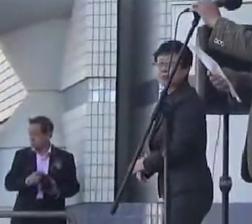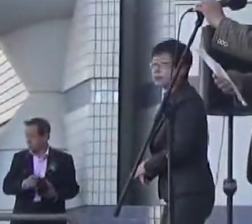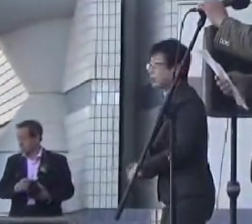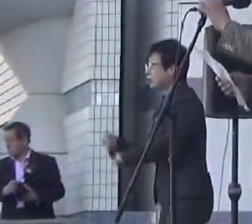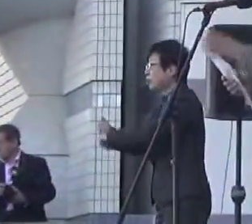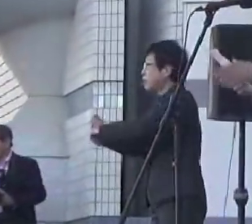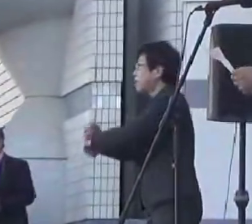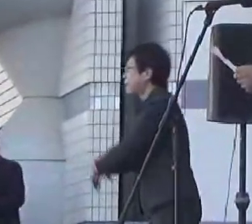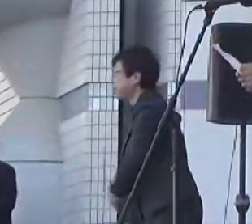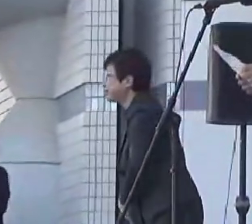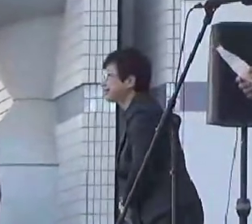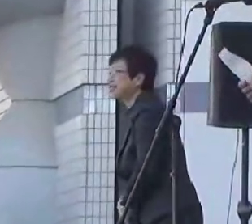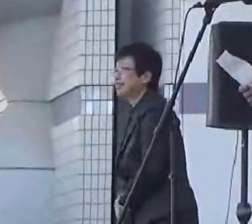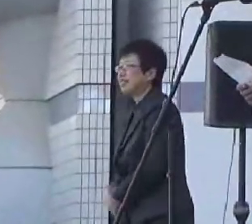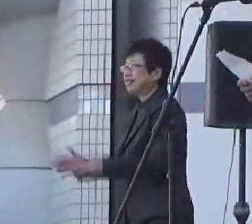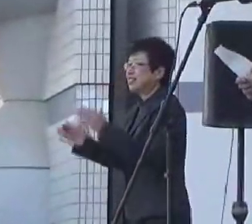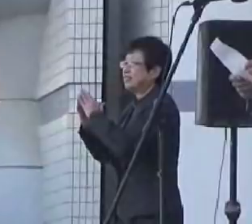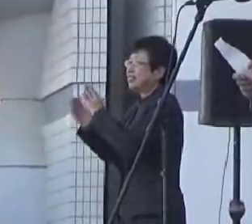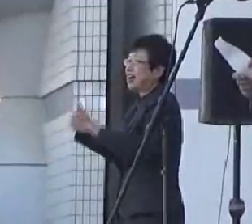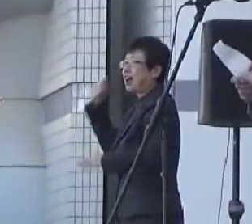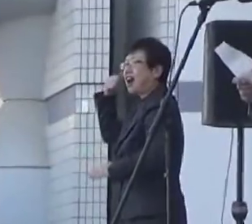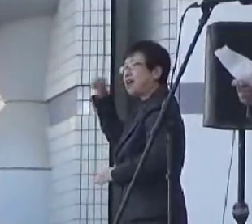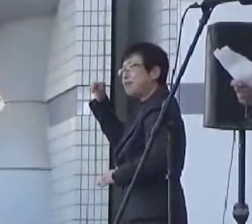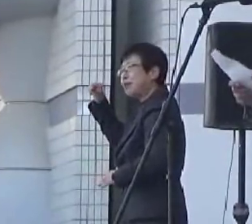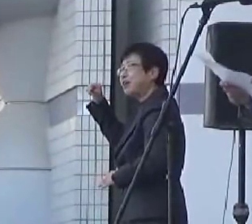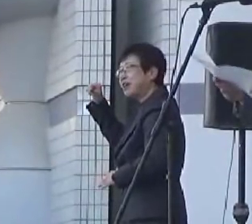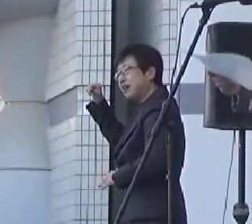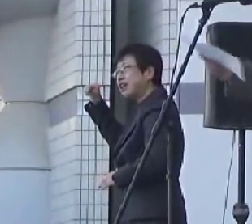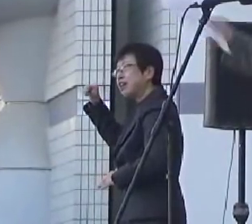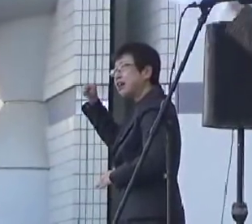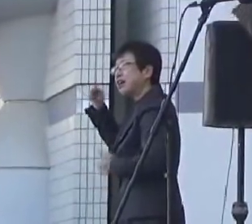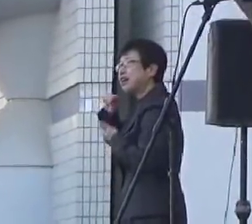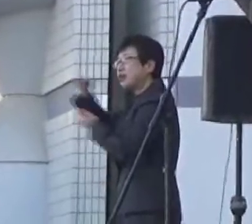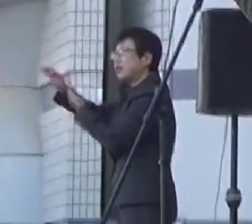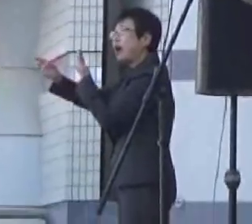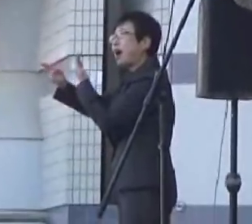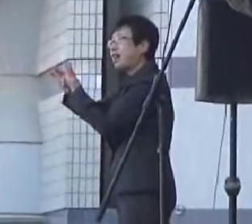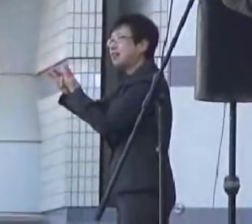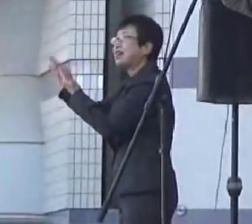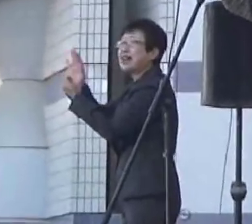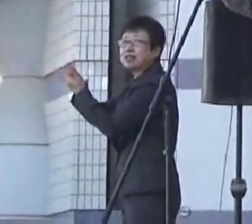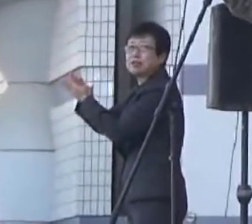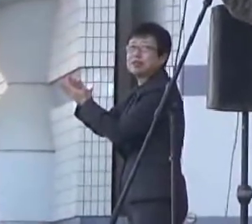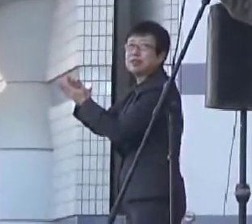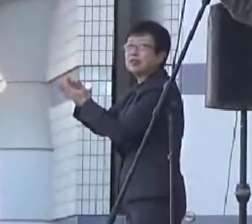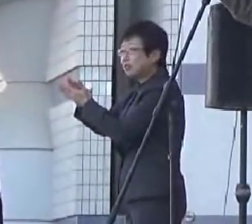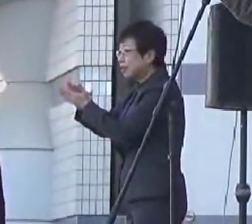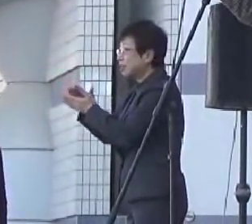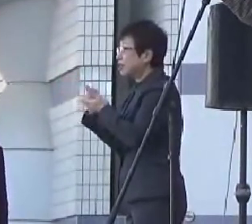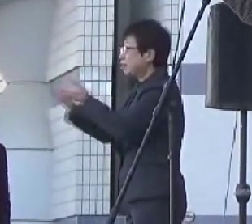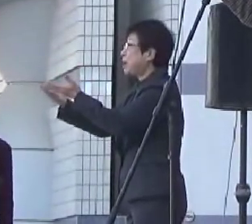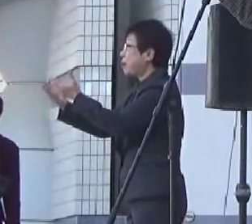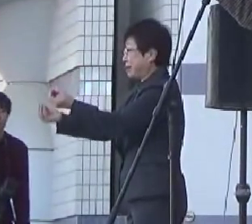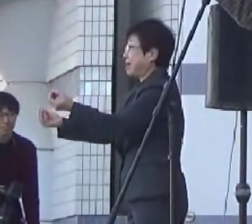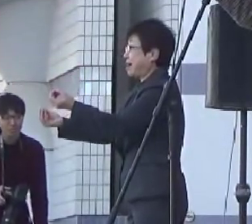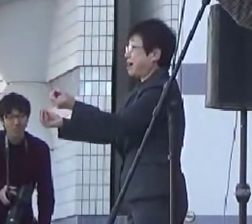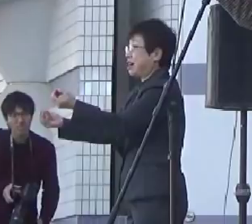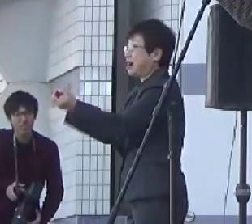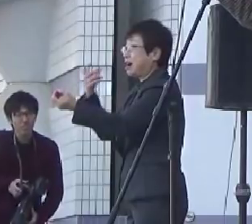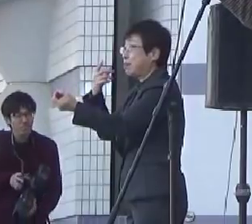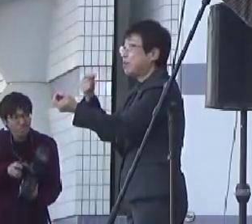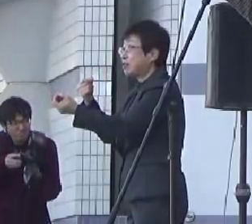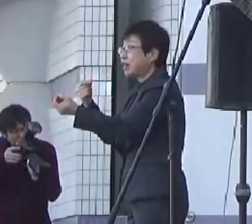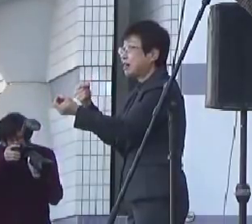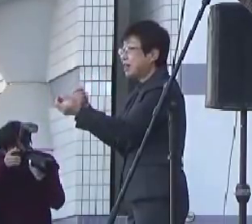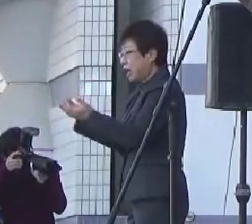。 ご苦労様です。集会アピール案を提起させていただきます。これ途中で配りましたので、もしかすると全